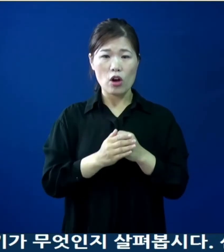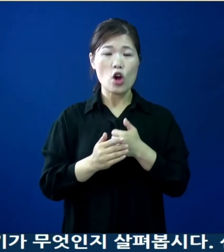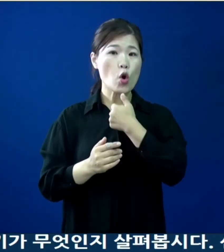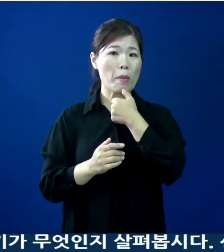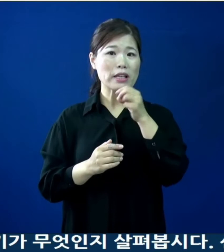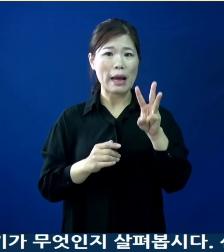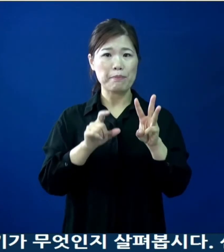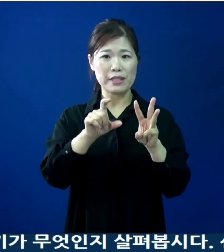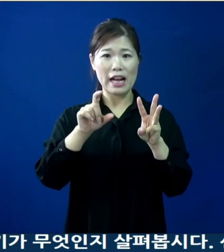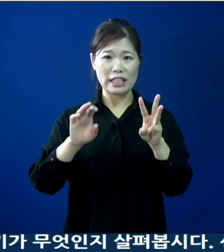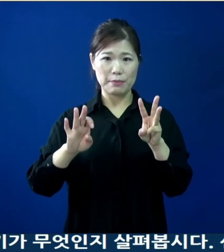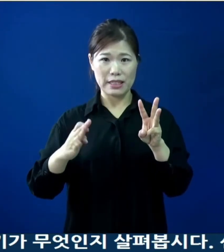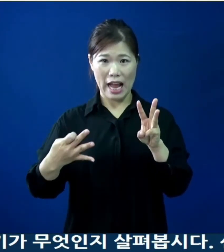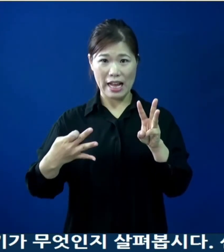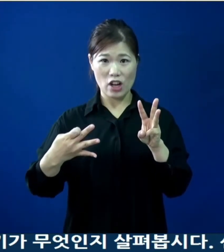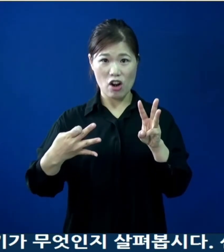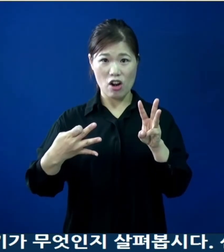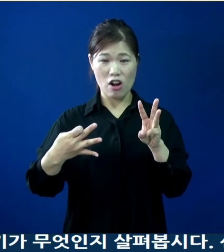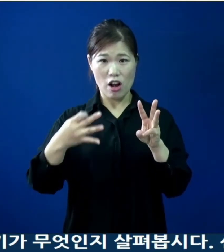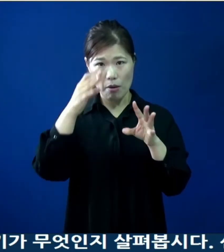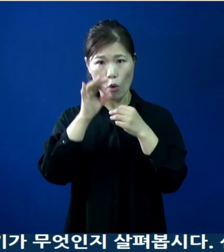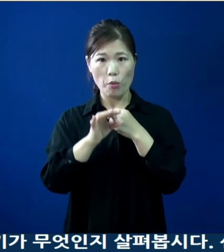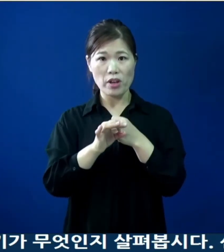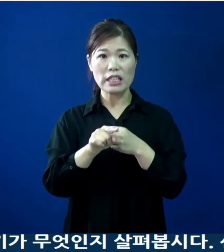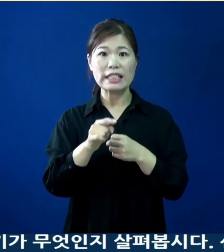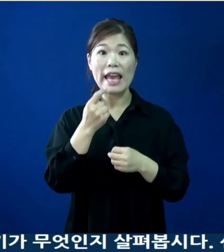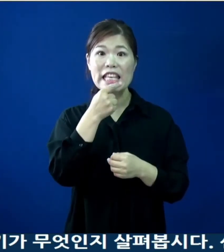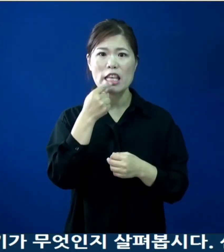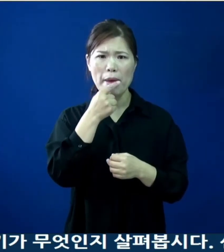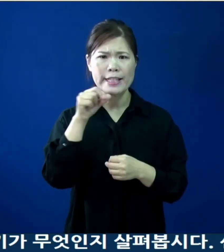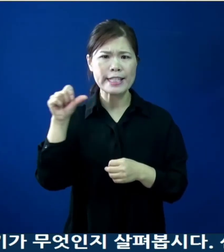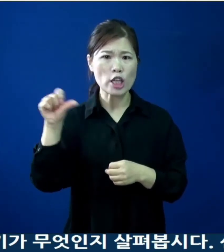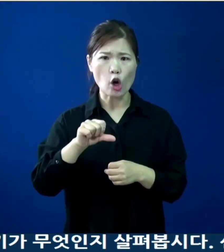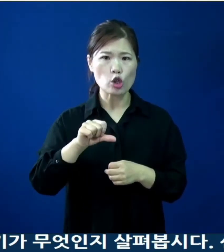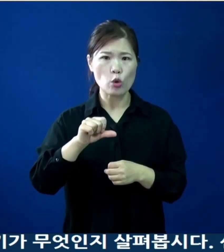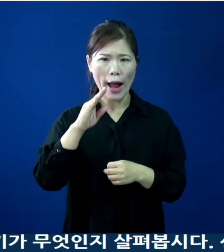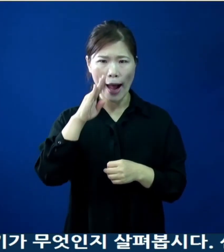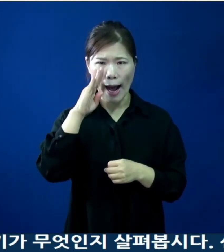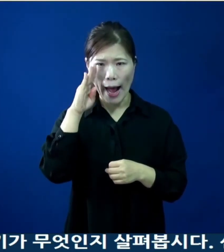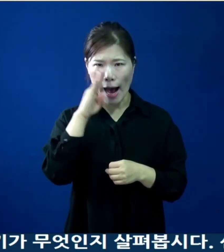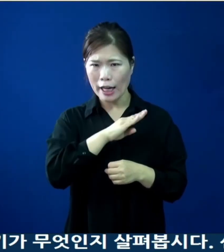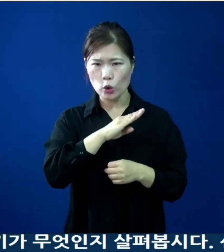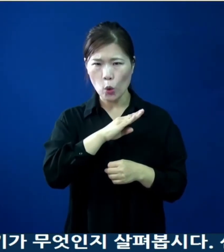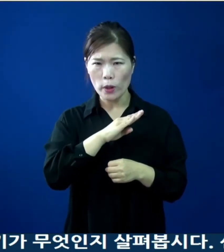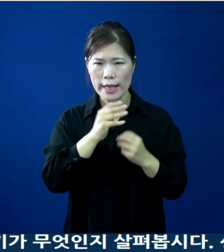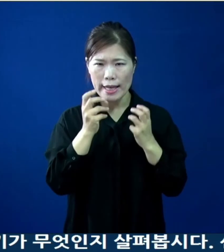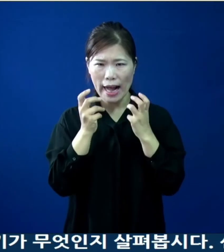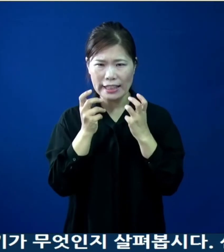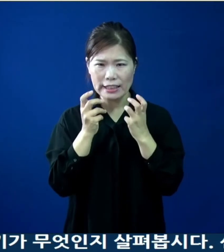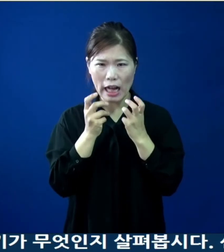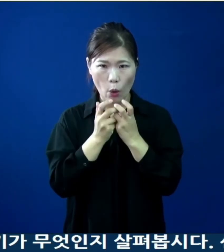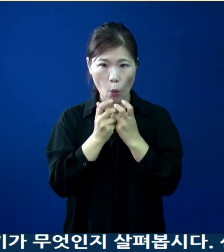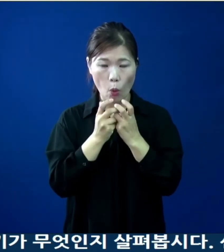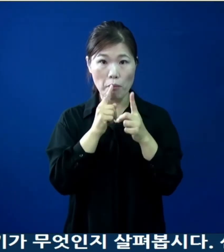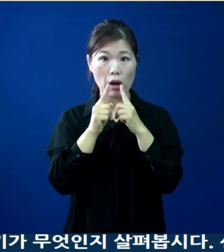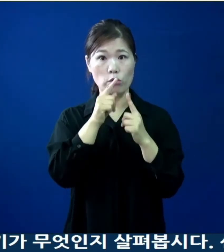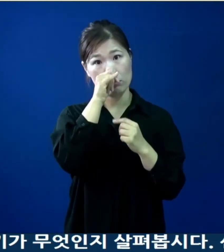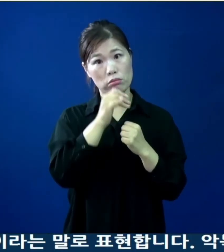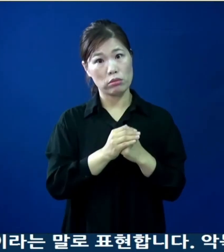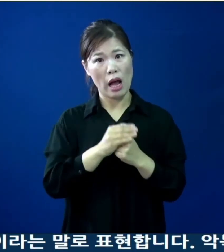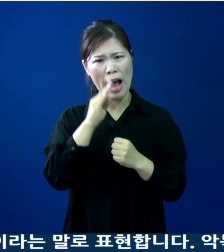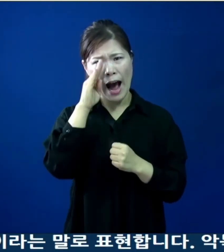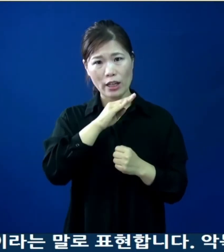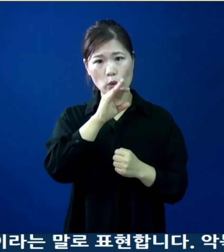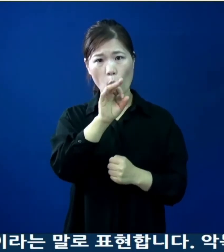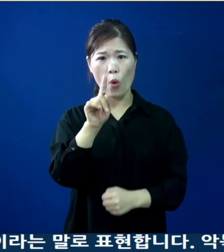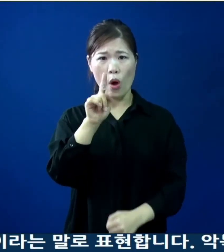3장 14절 잘 들으시면 됩니다. 그 입에는 저주와 악독이 가득하고, 이런 표현이 나와요. 이 악독이란 말이